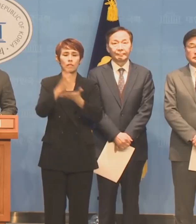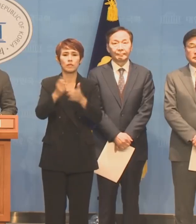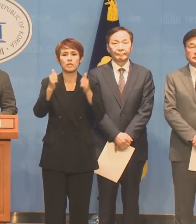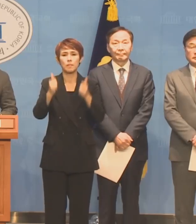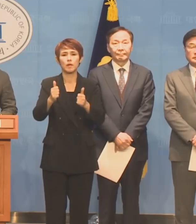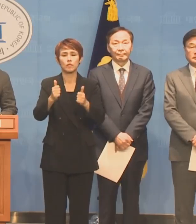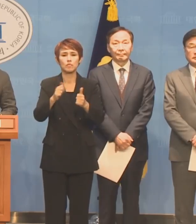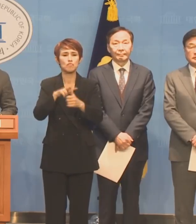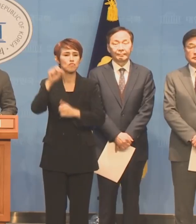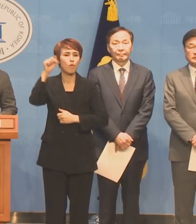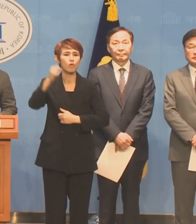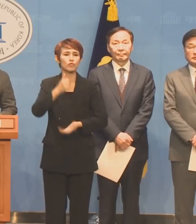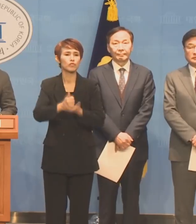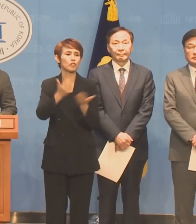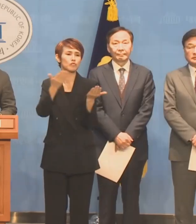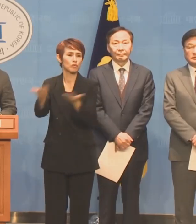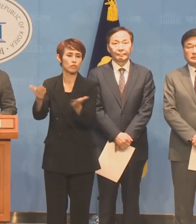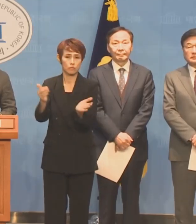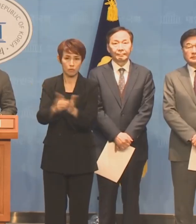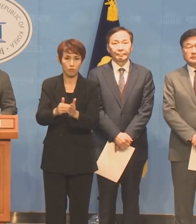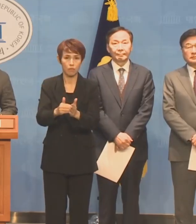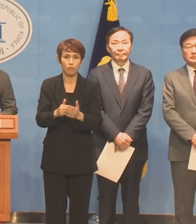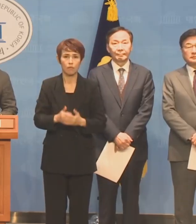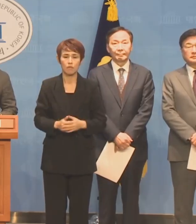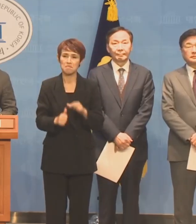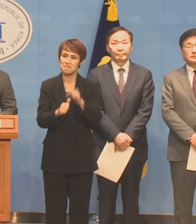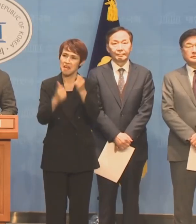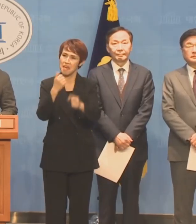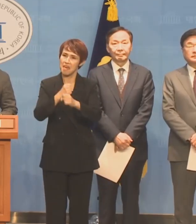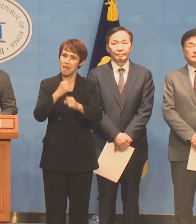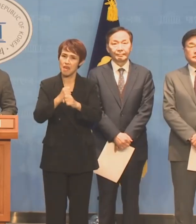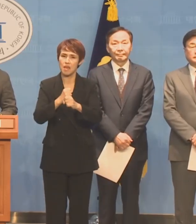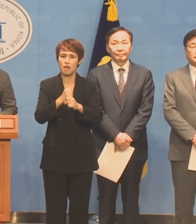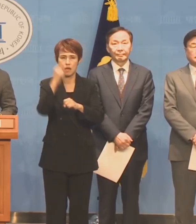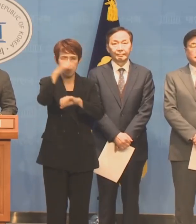후보자로 추천하고 재판관으로 선출을 꾀하고 있습니다.